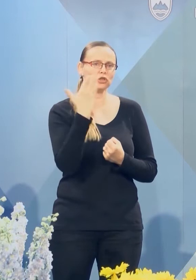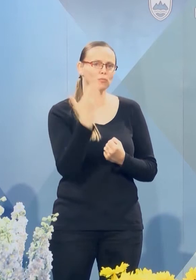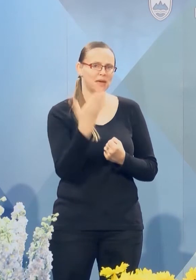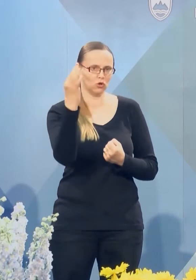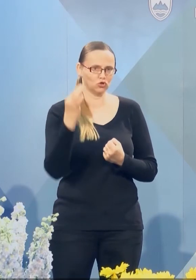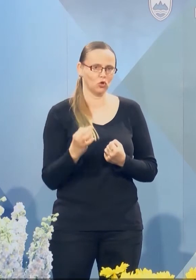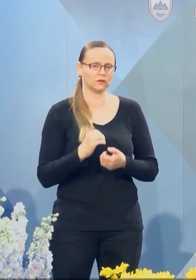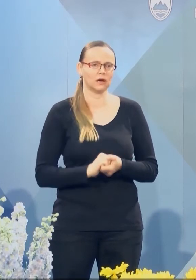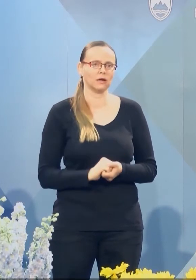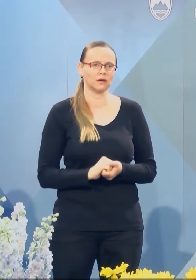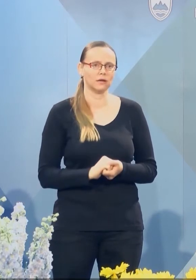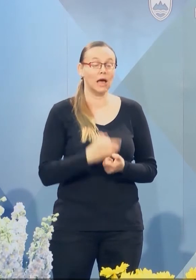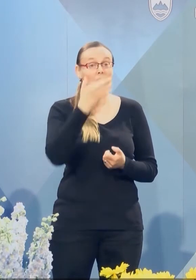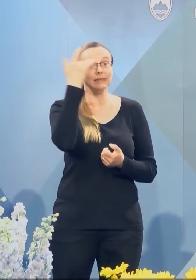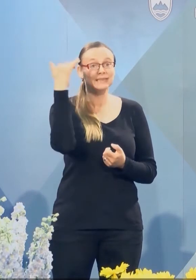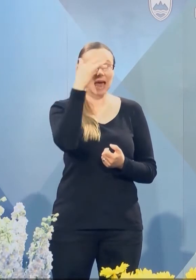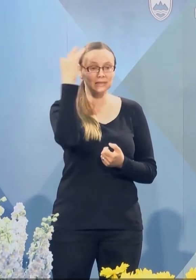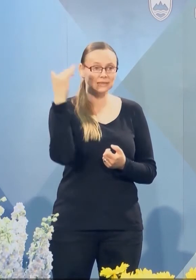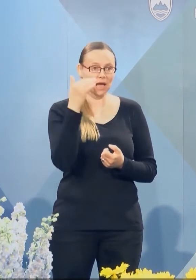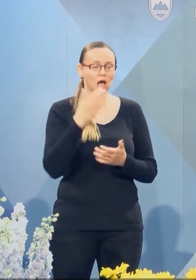odstotka, Sanjska služba